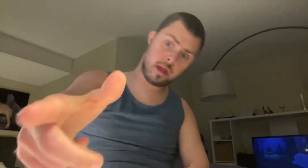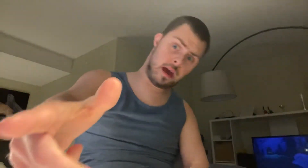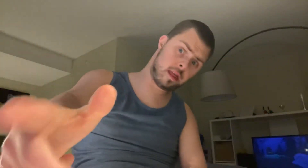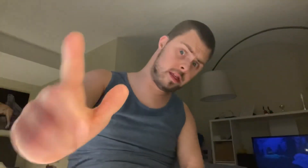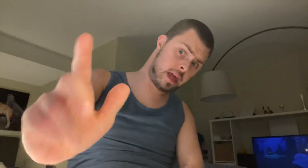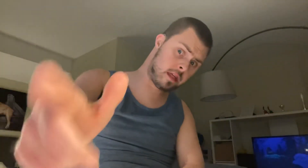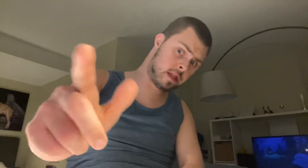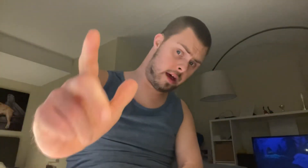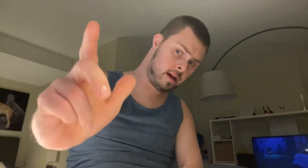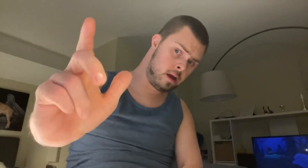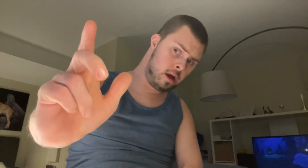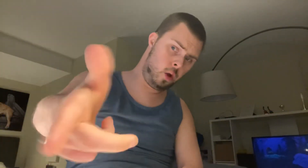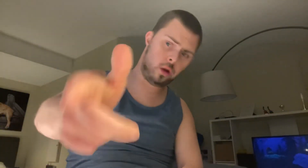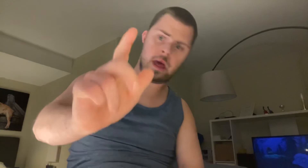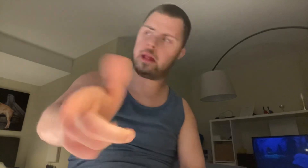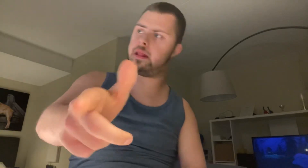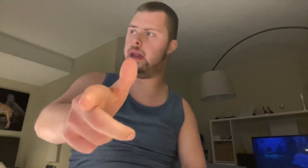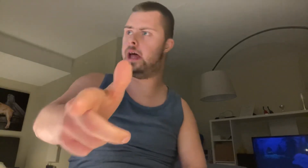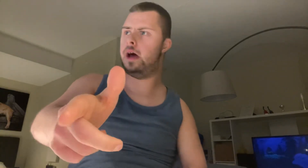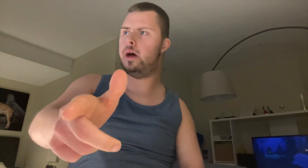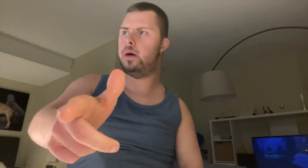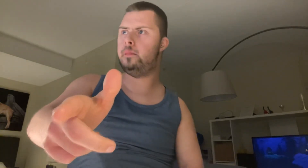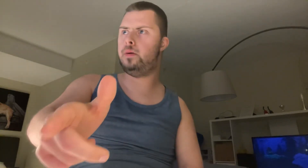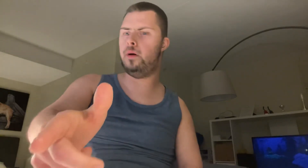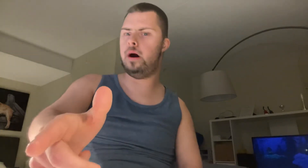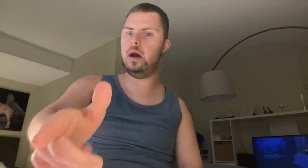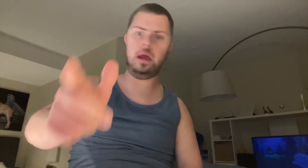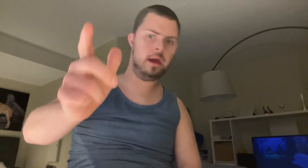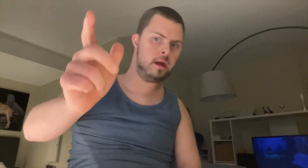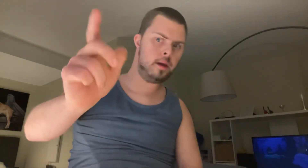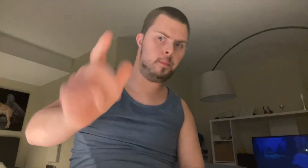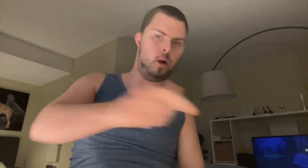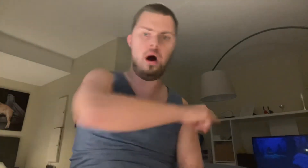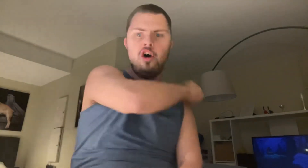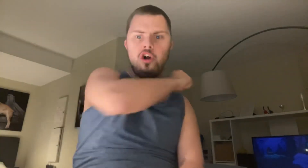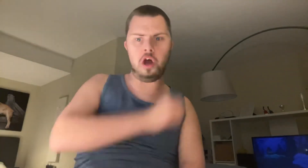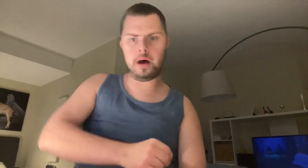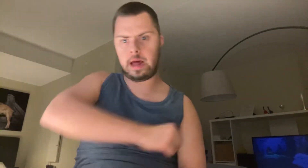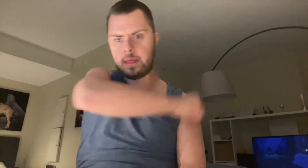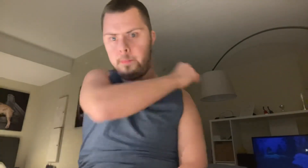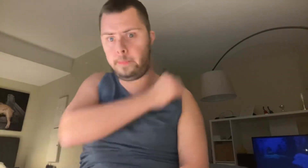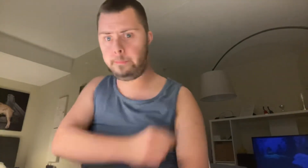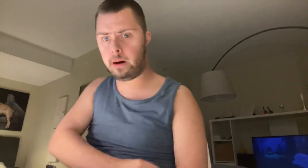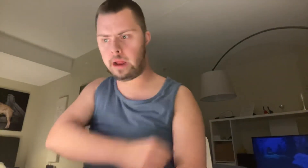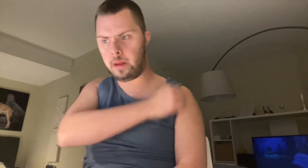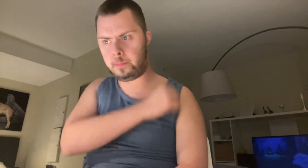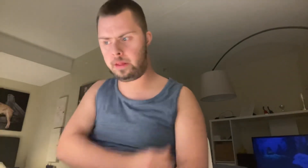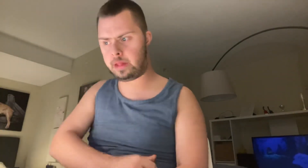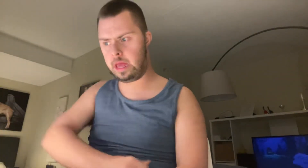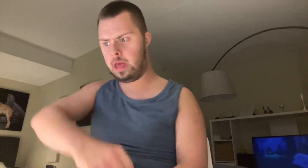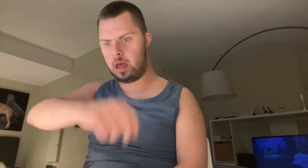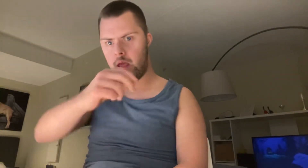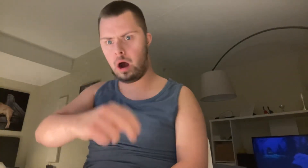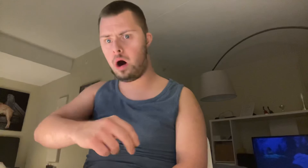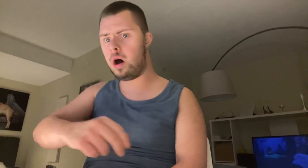Vi ses nästa låt till på lördagsmorgon bitti. Ja.